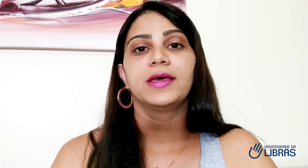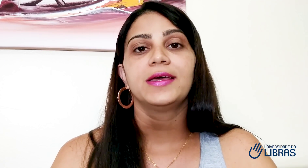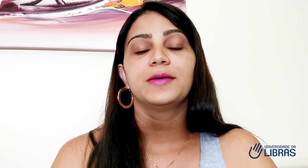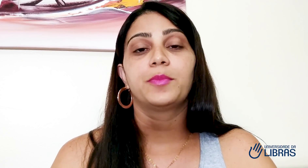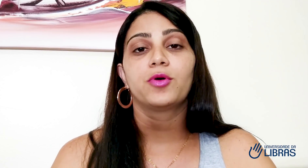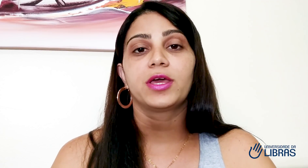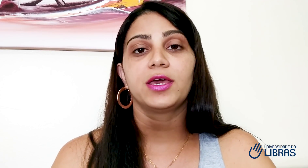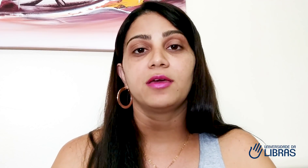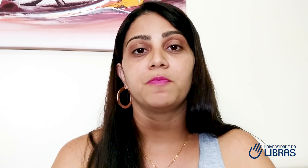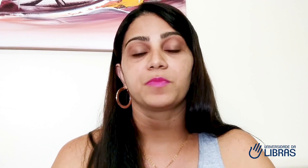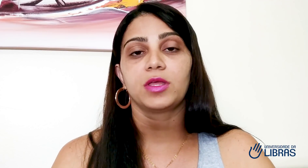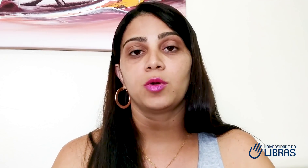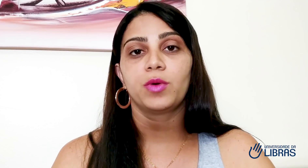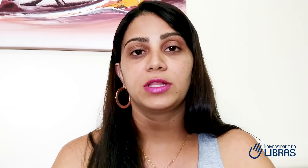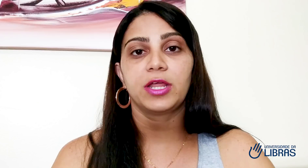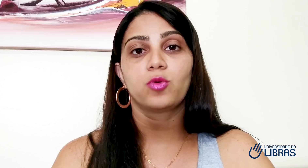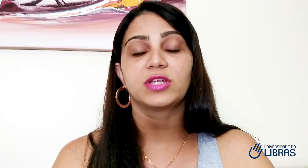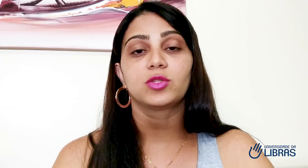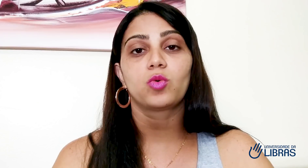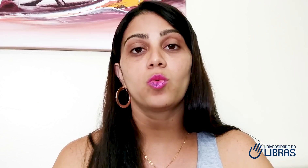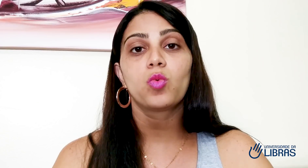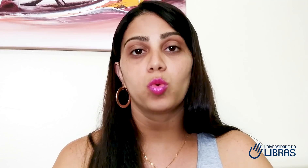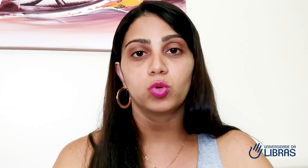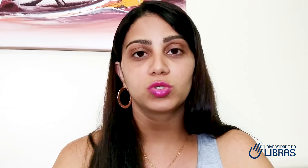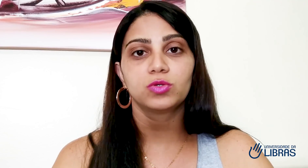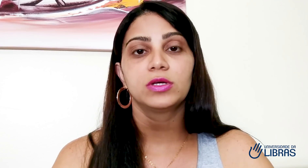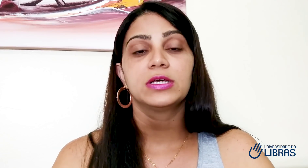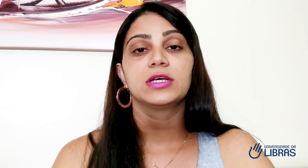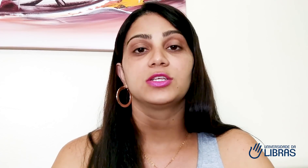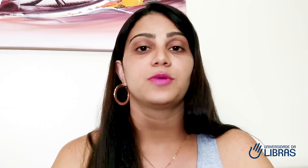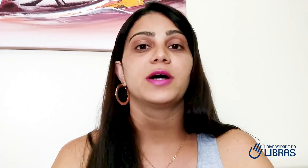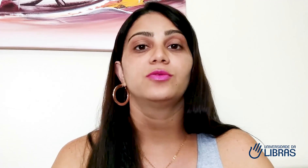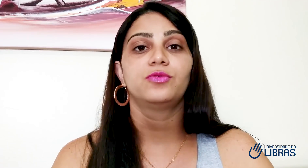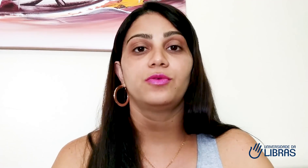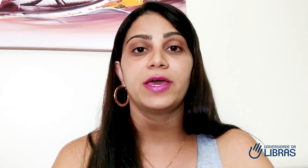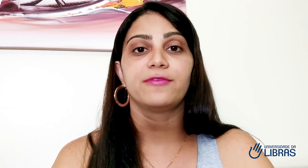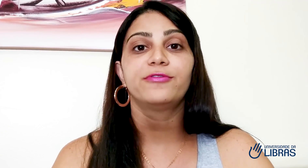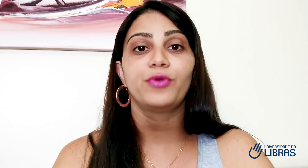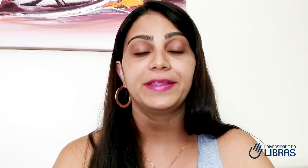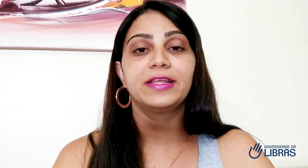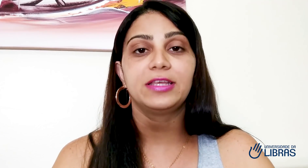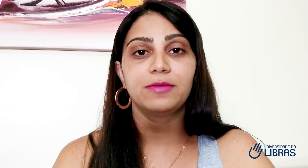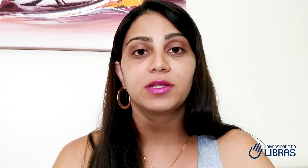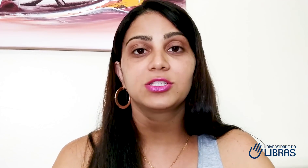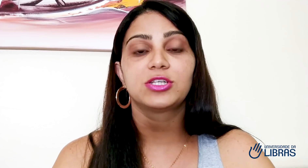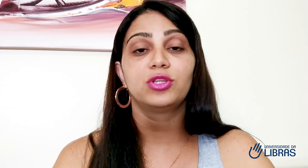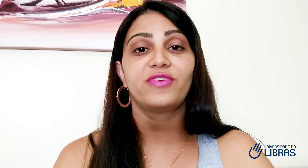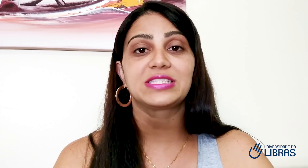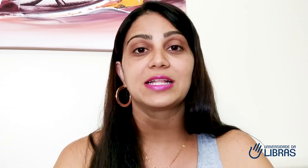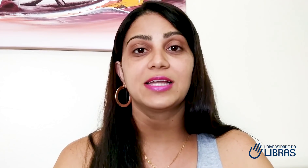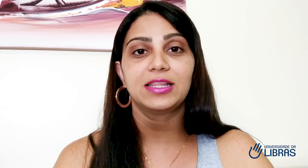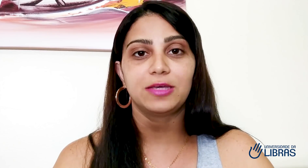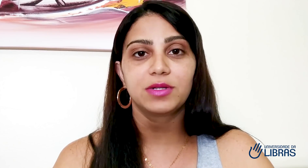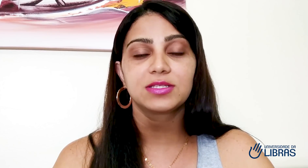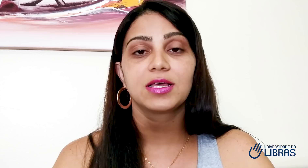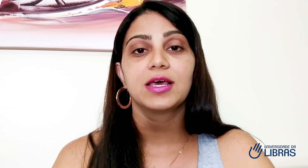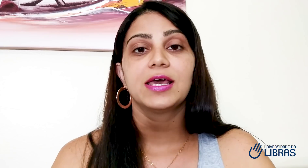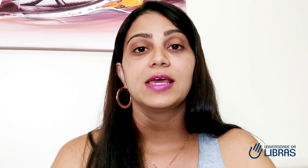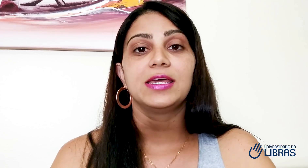né? Porque eu entrei em contato com um curso chamado Fluente em Libras, da Universidade da Libras, e